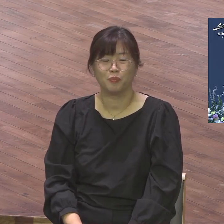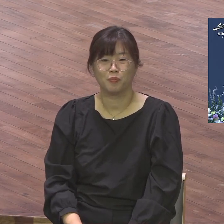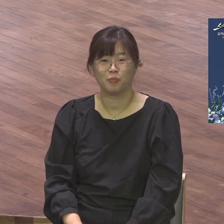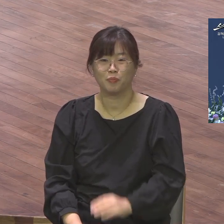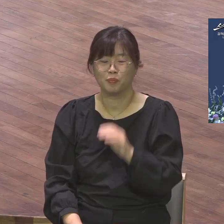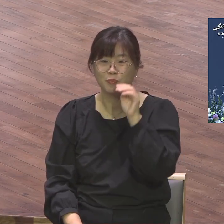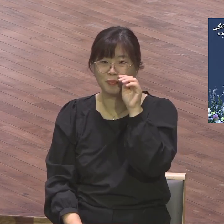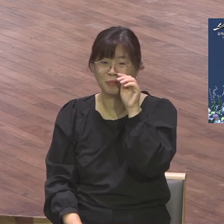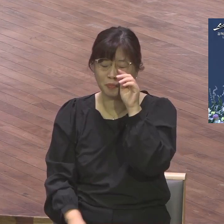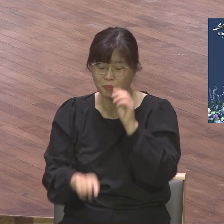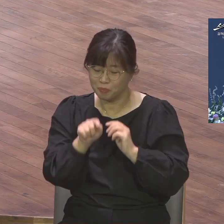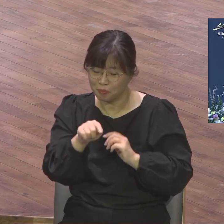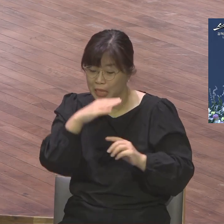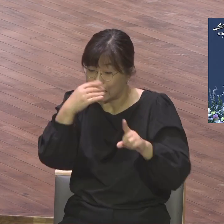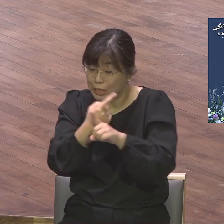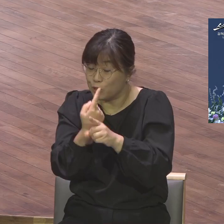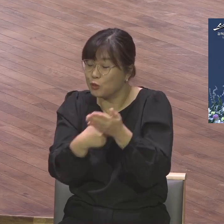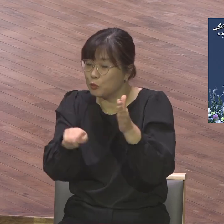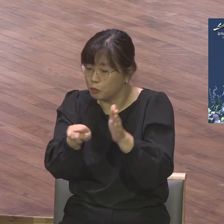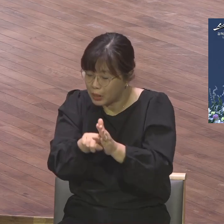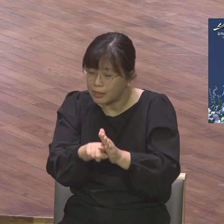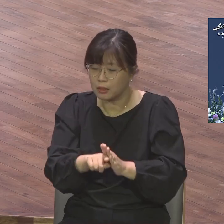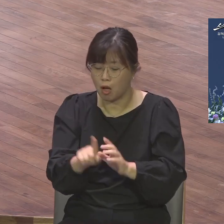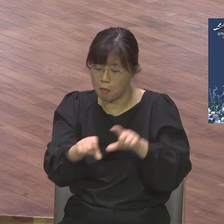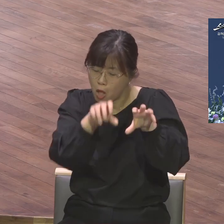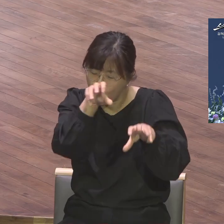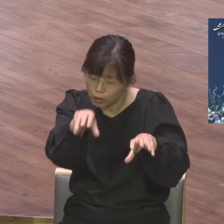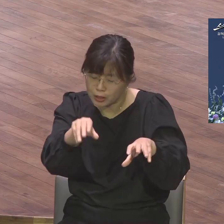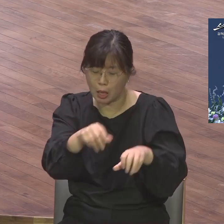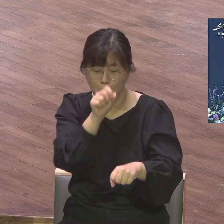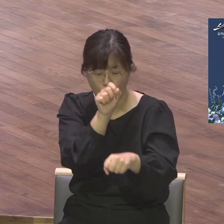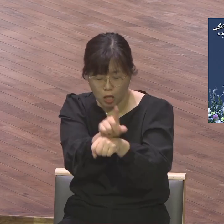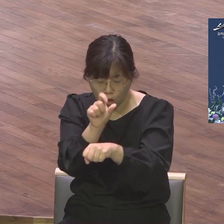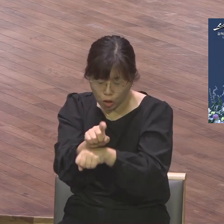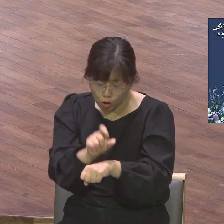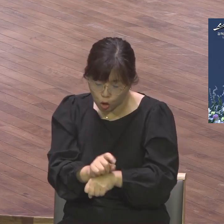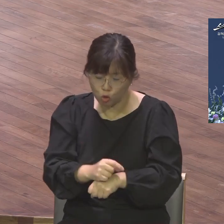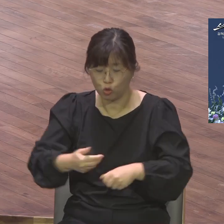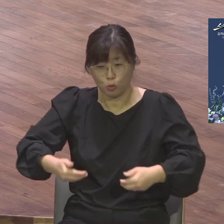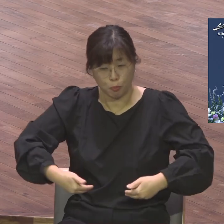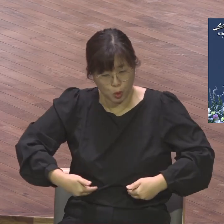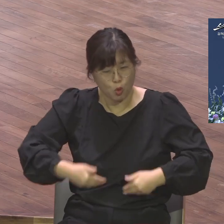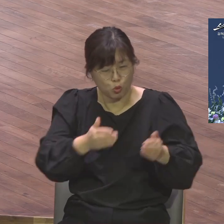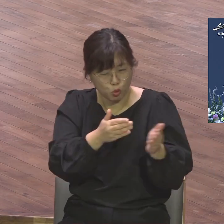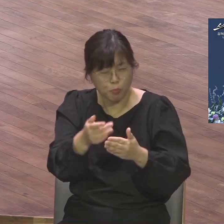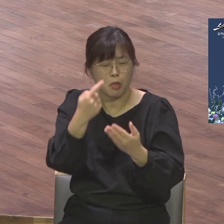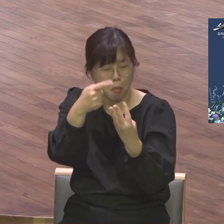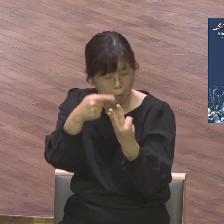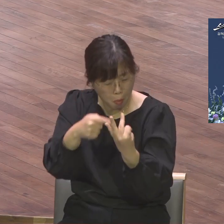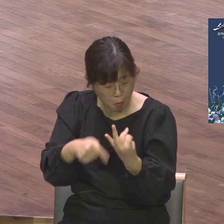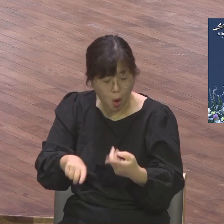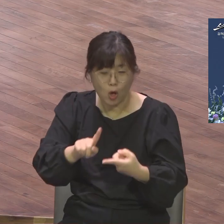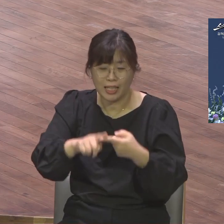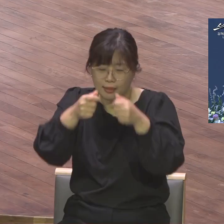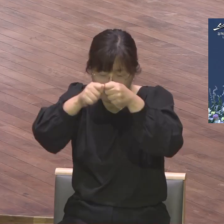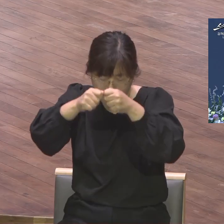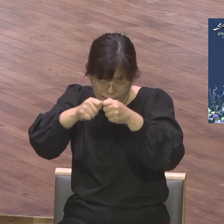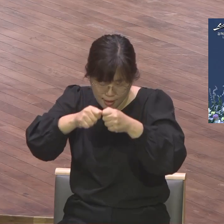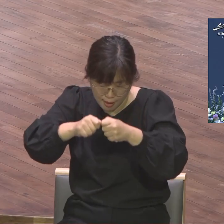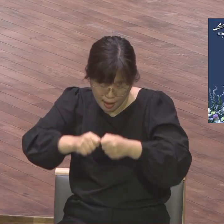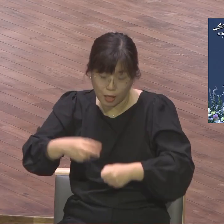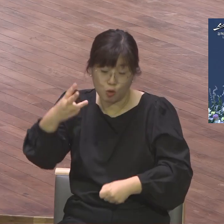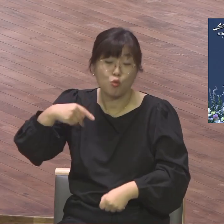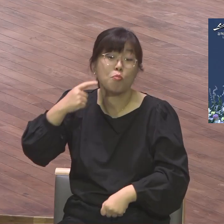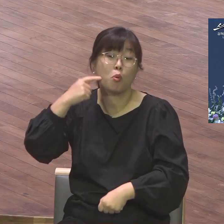전문성, 현장성, 이 시스템을 100%씩 300% 현장 캠프를 그렇게 해야 된다.